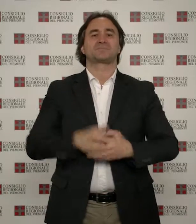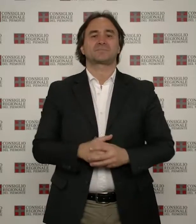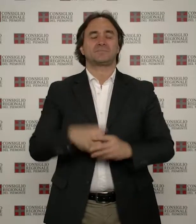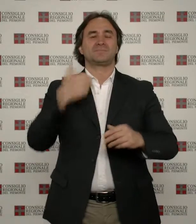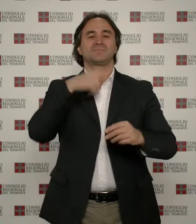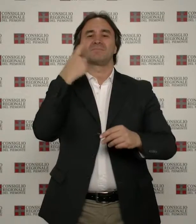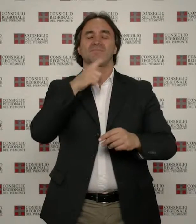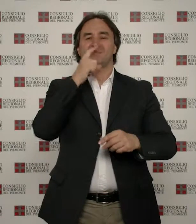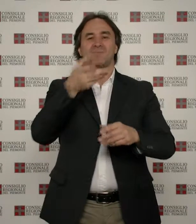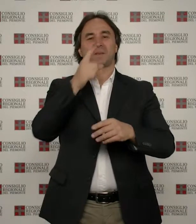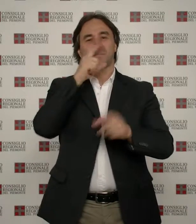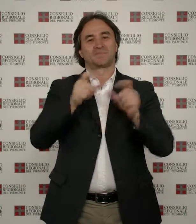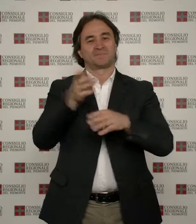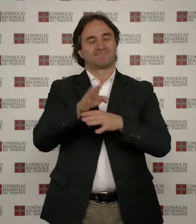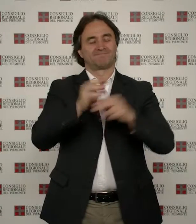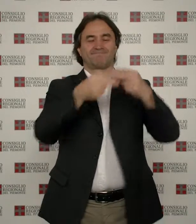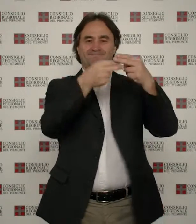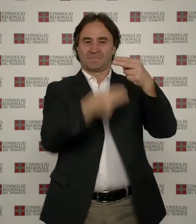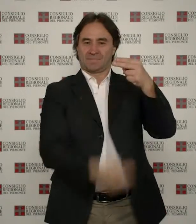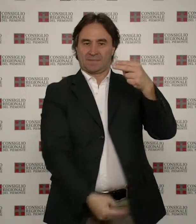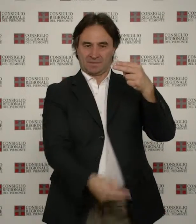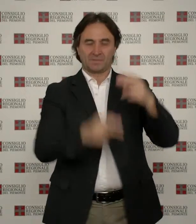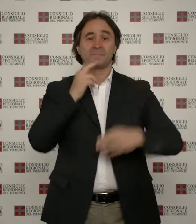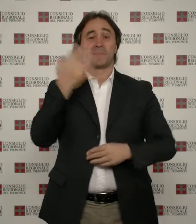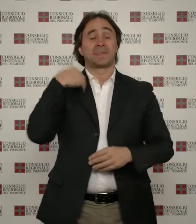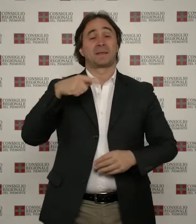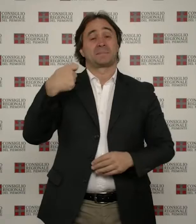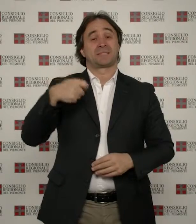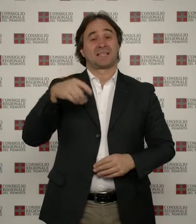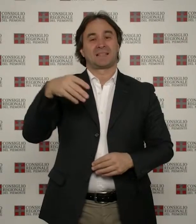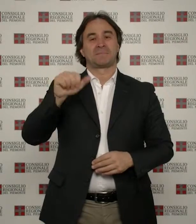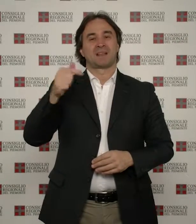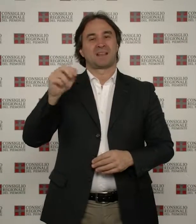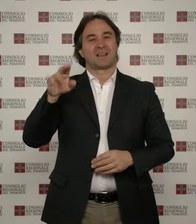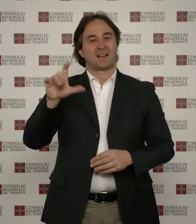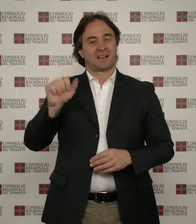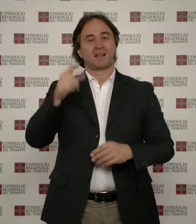caduti e deposta una corona d'alloro. Il Presidente aveva partecipato al Lingotto di Torino il